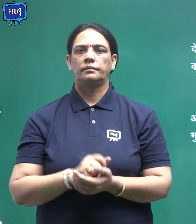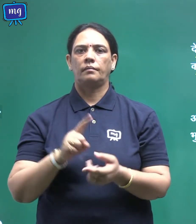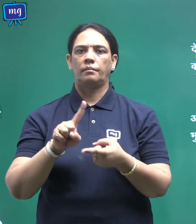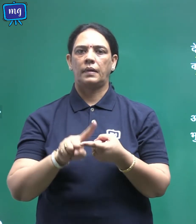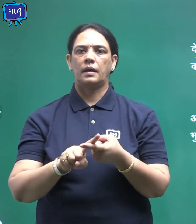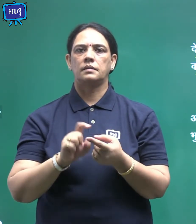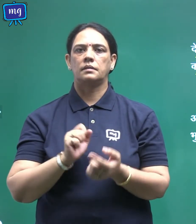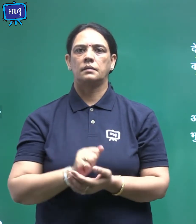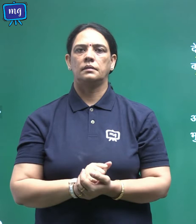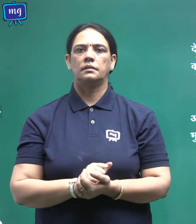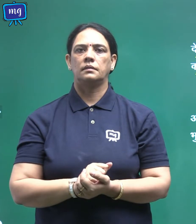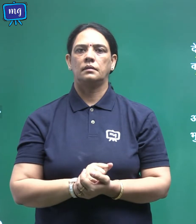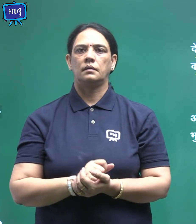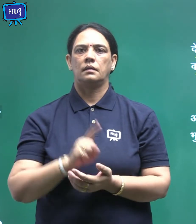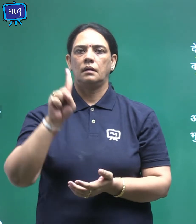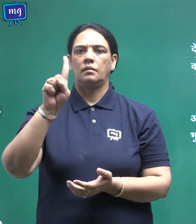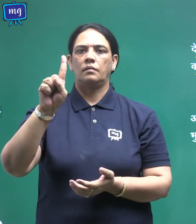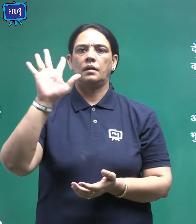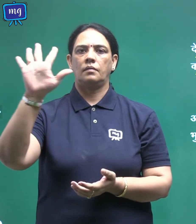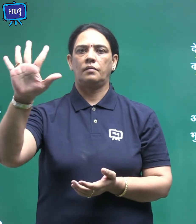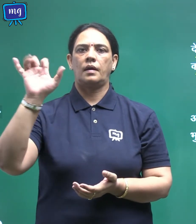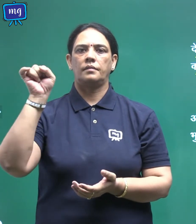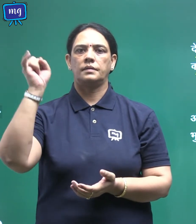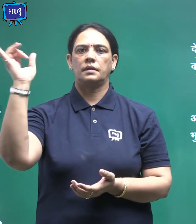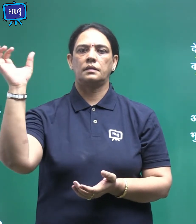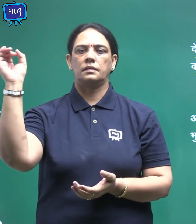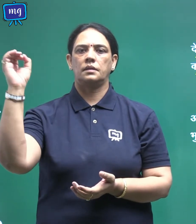प्लस 1,560